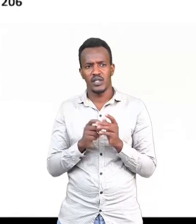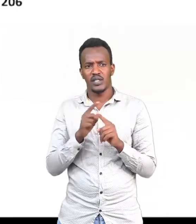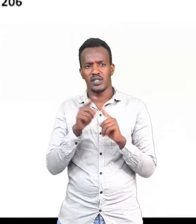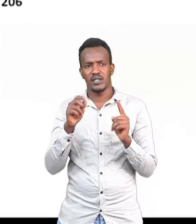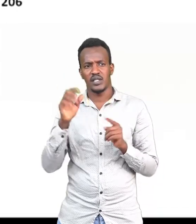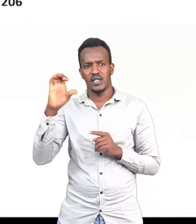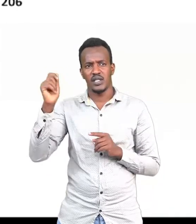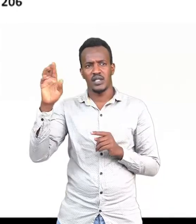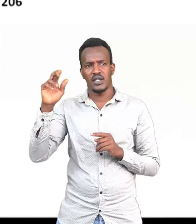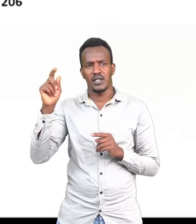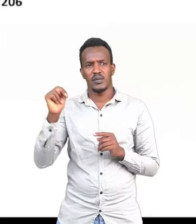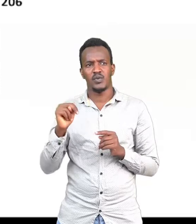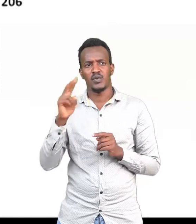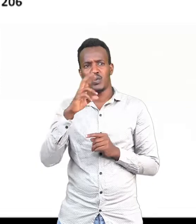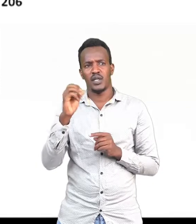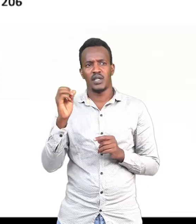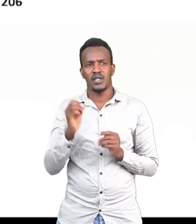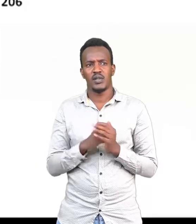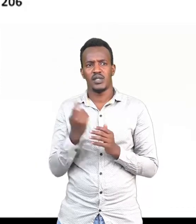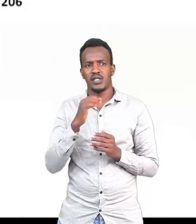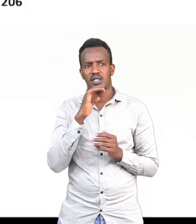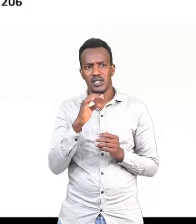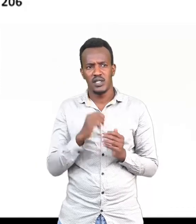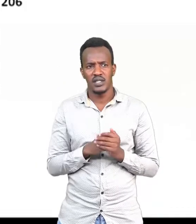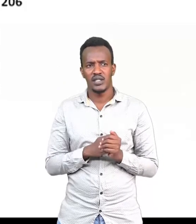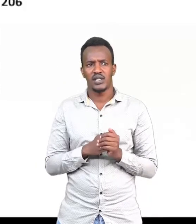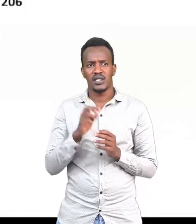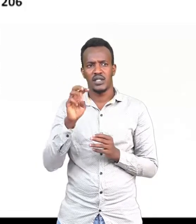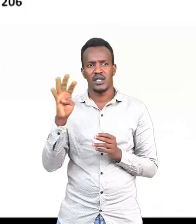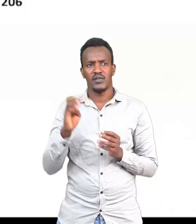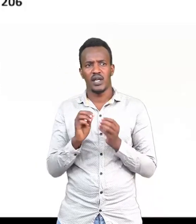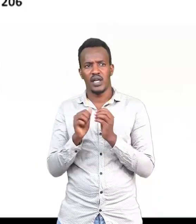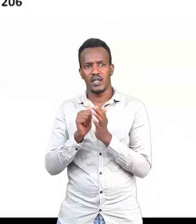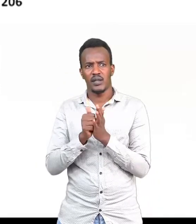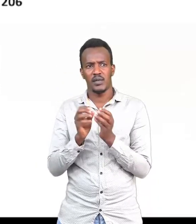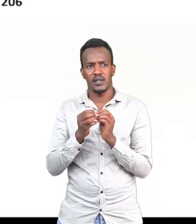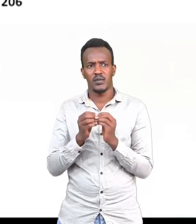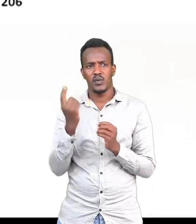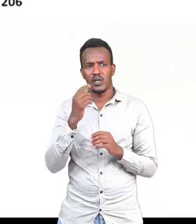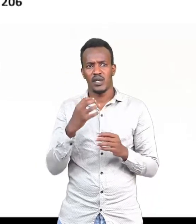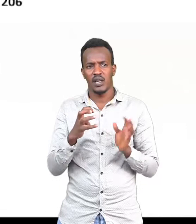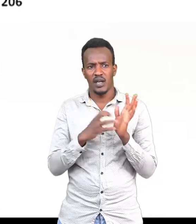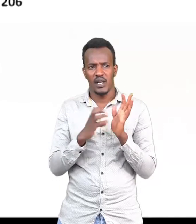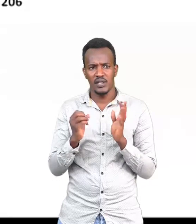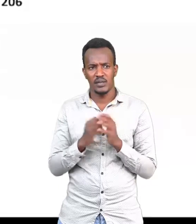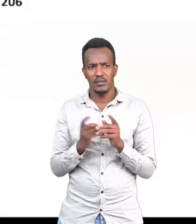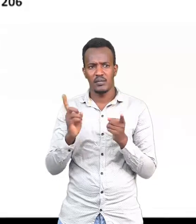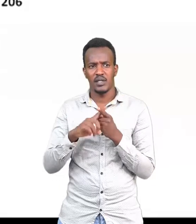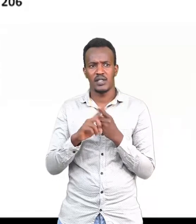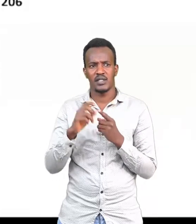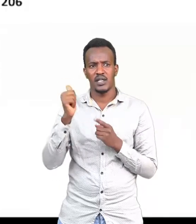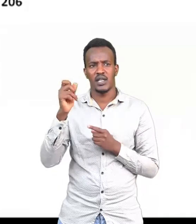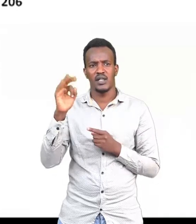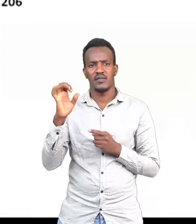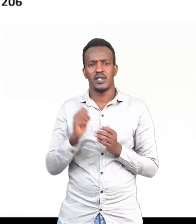thronium oo iyadnaa 234 throniumna iyadna waxay ahayd waxa weeye markaasi atomic numberkeedu wuxuu ahaa 90 plus alpha. Halka u horeysa